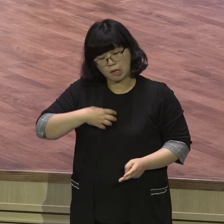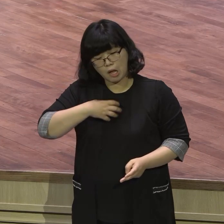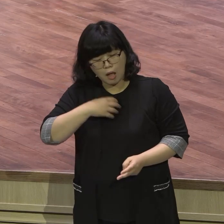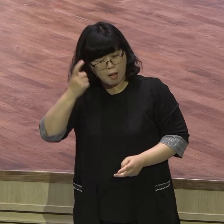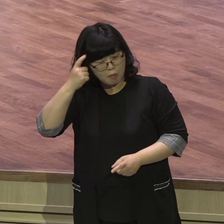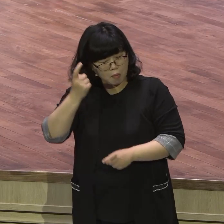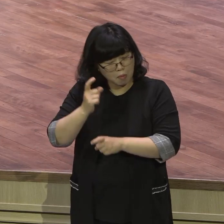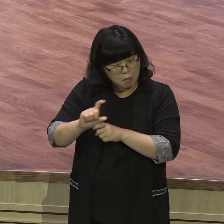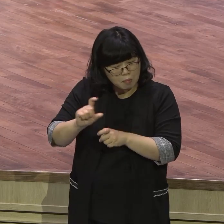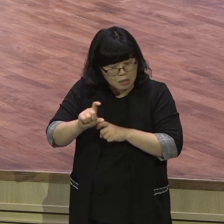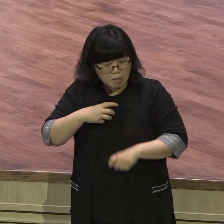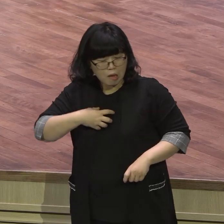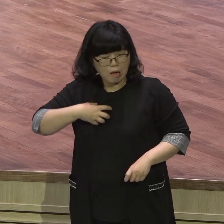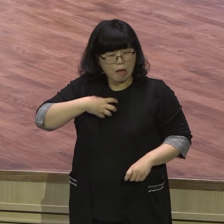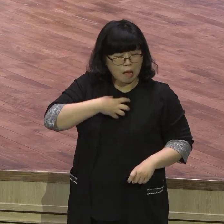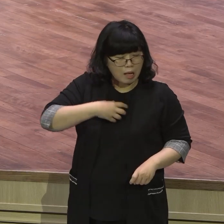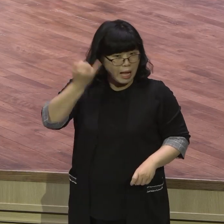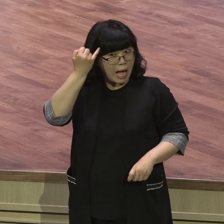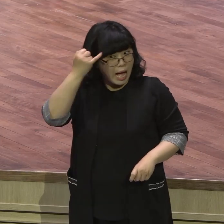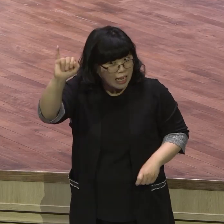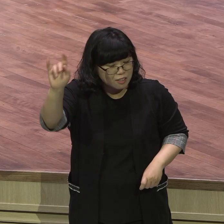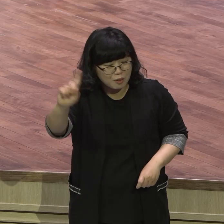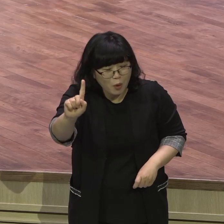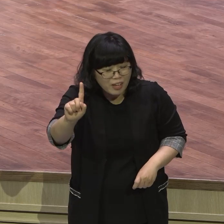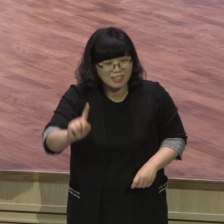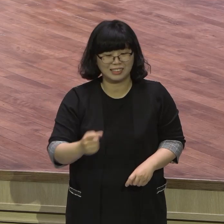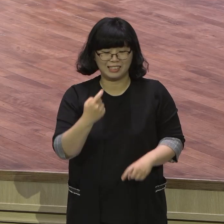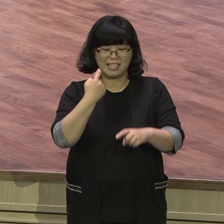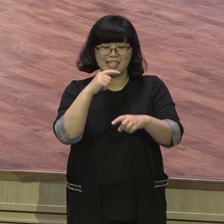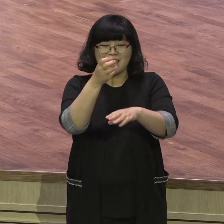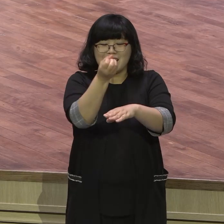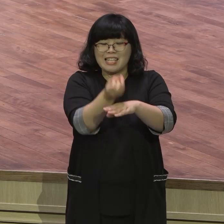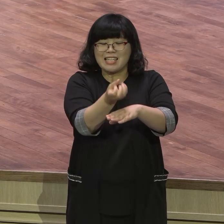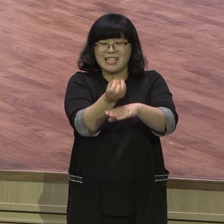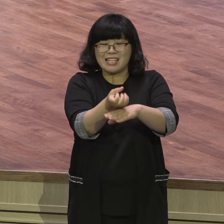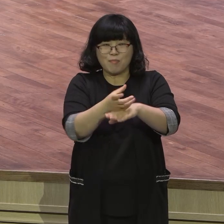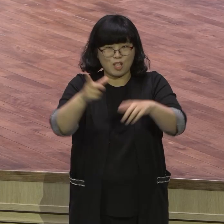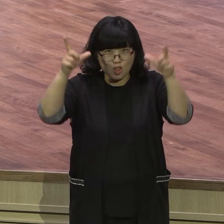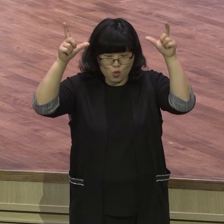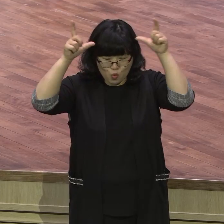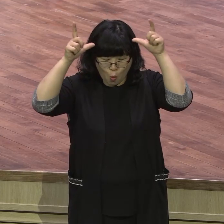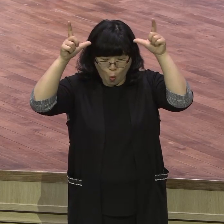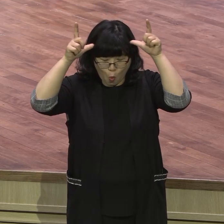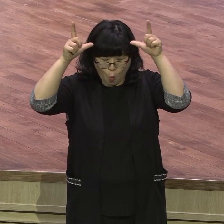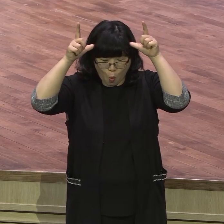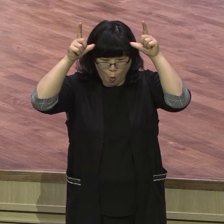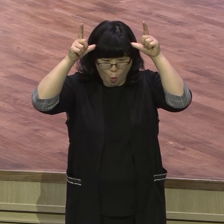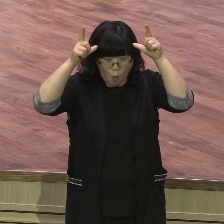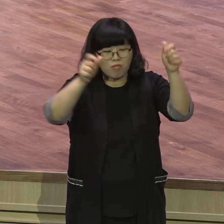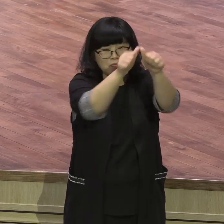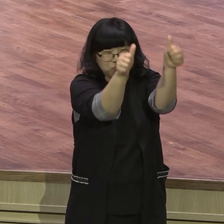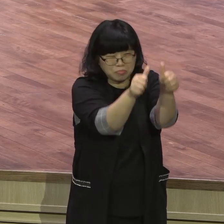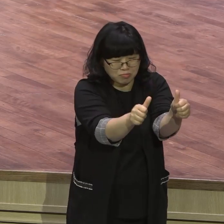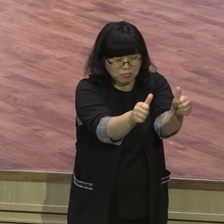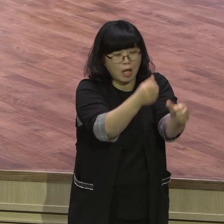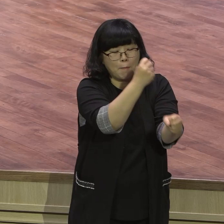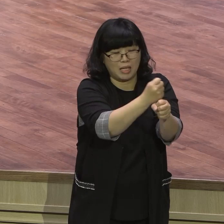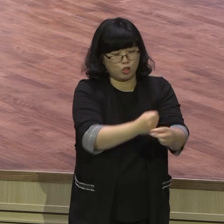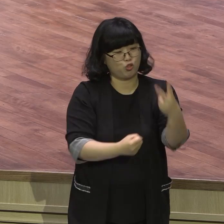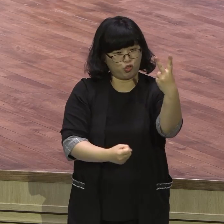금송아지 상 두 개를 딱 만들었어요. 한 개는 베데레 하나는 단이라는 지역에 딱